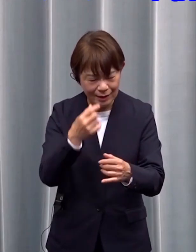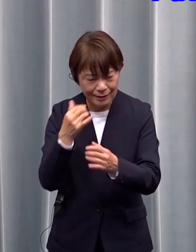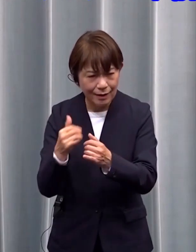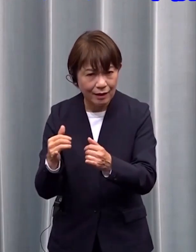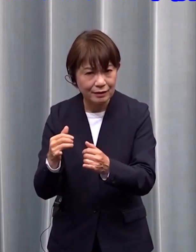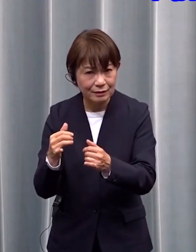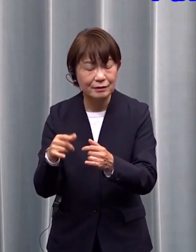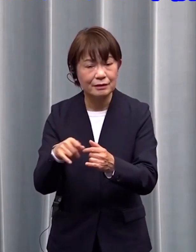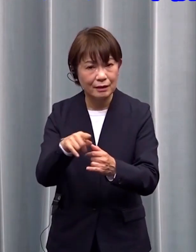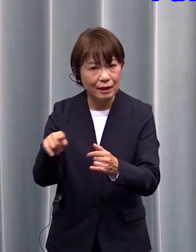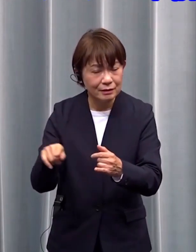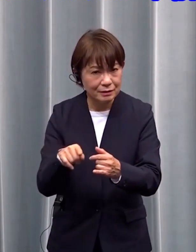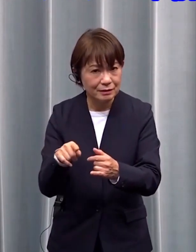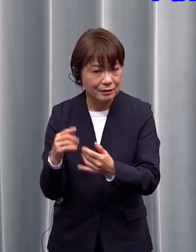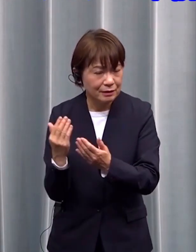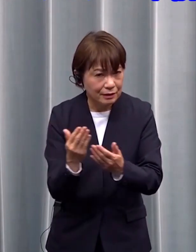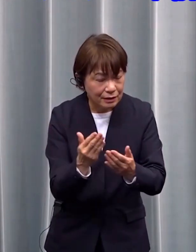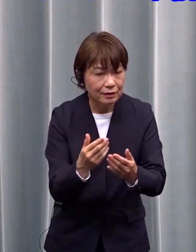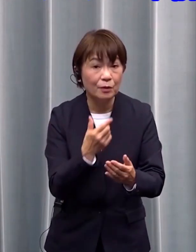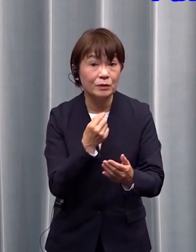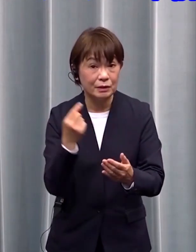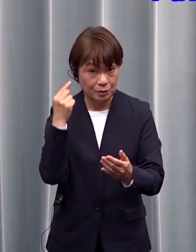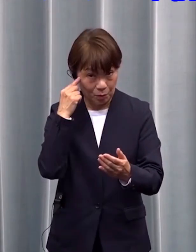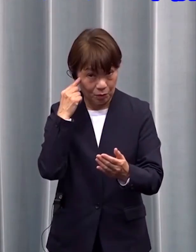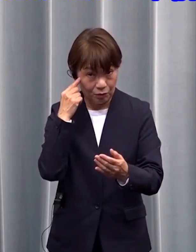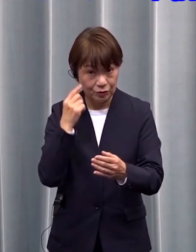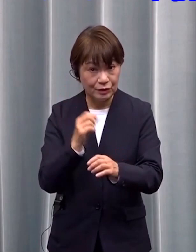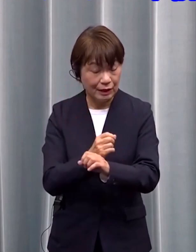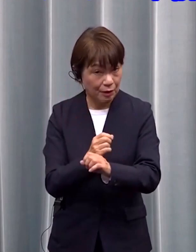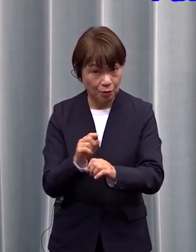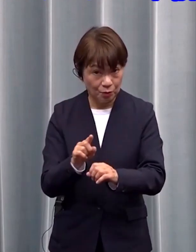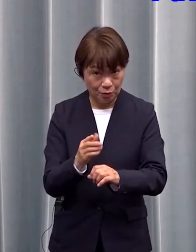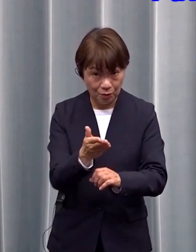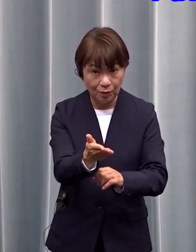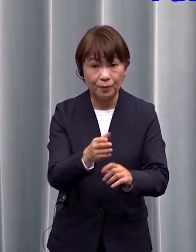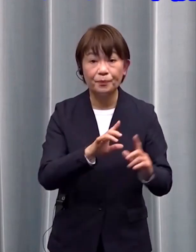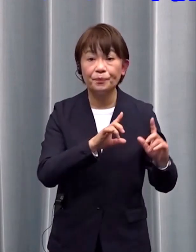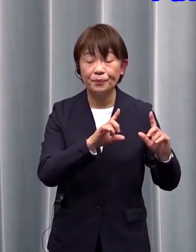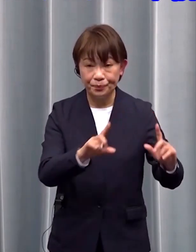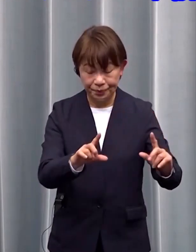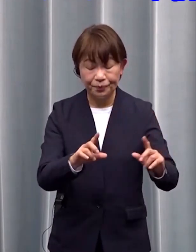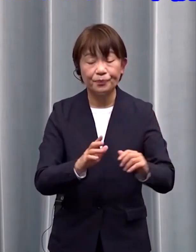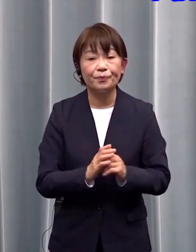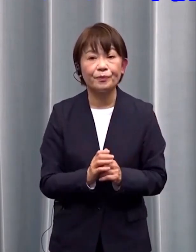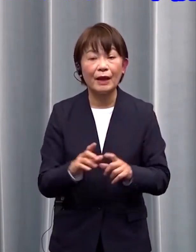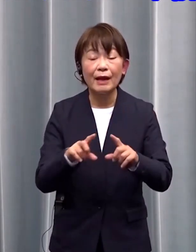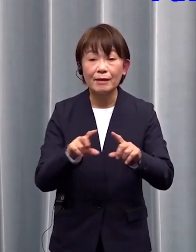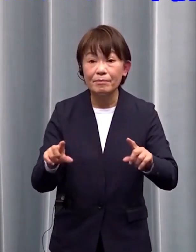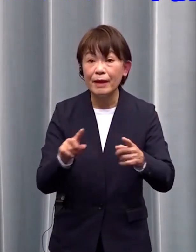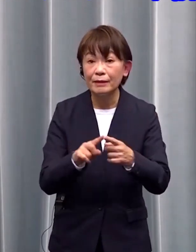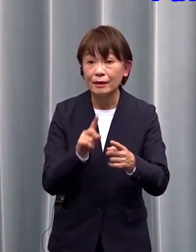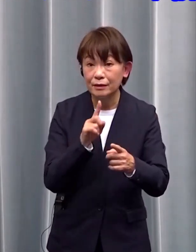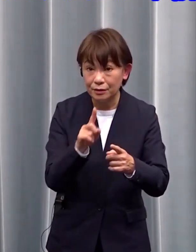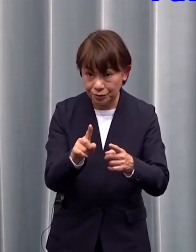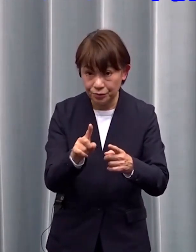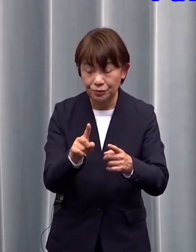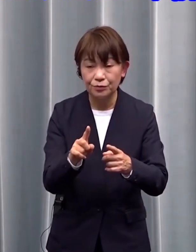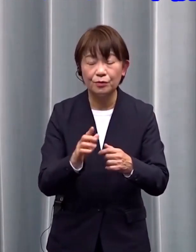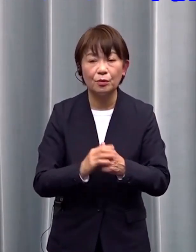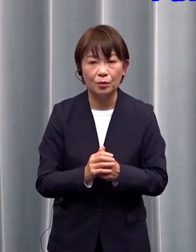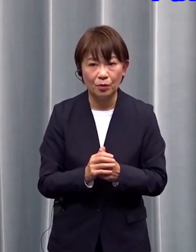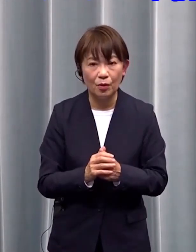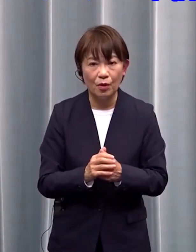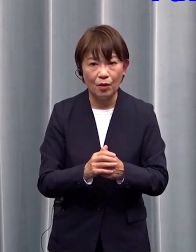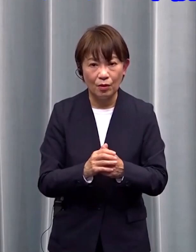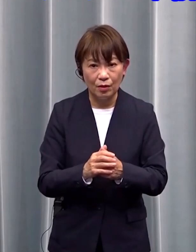しいと思うんですが、ご検討の余地はあるんでしょうか。お願いいたします。 はい、あの一般論として申し上げますと、個別の事